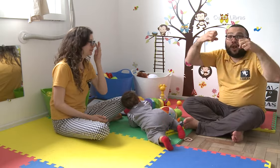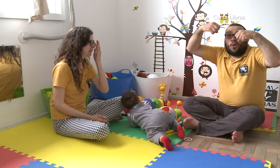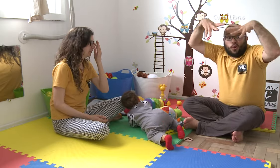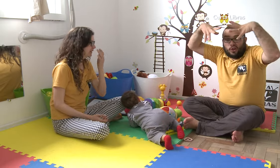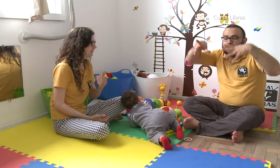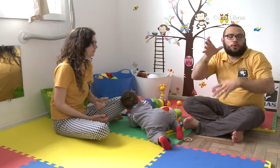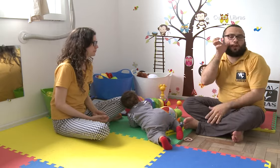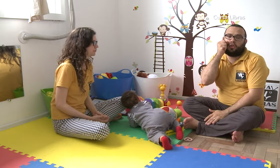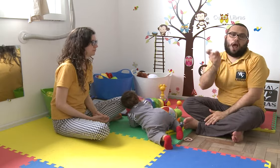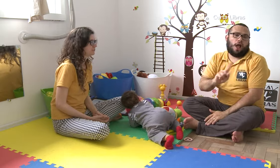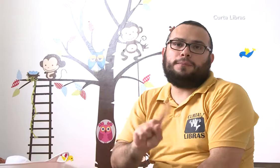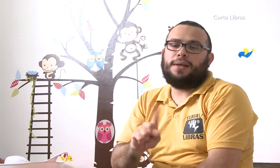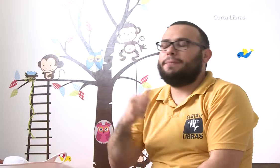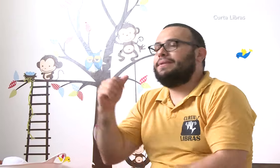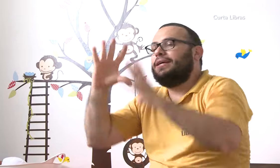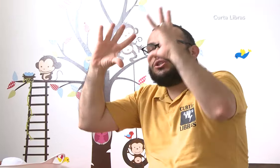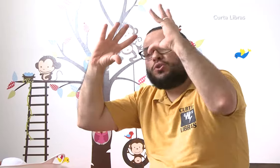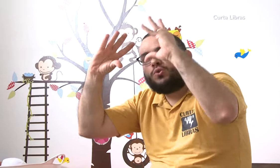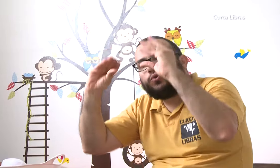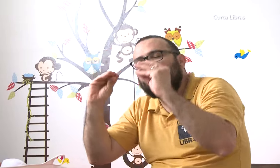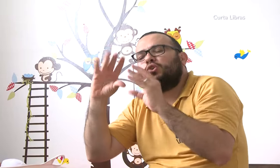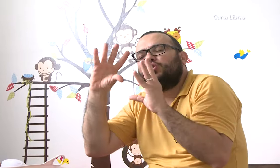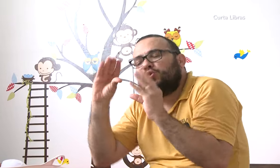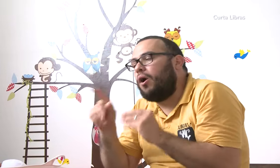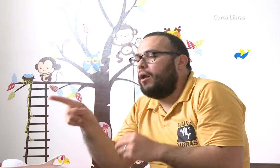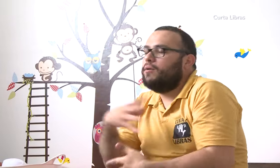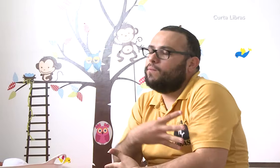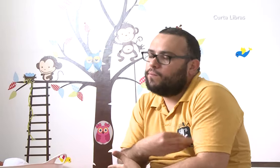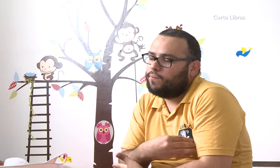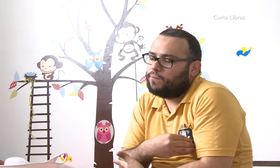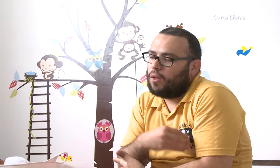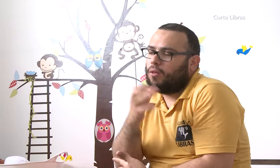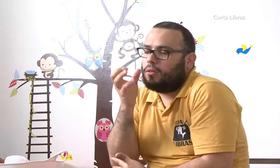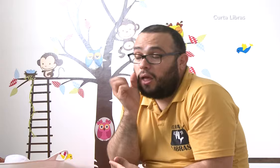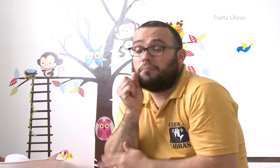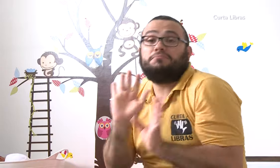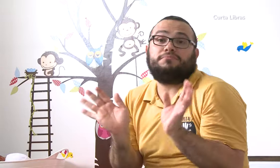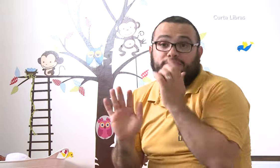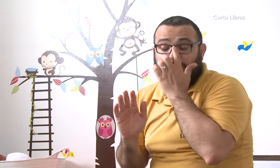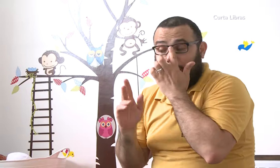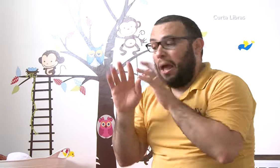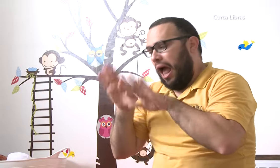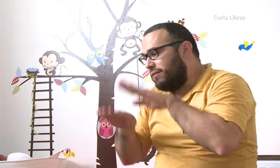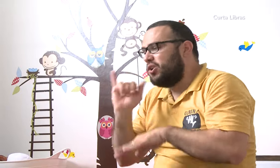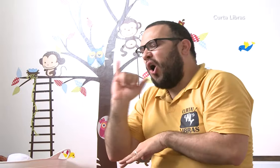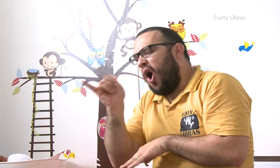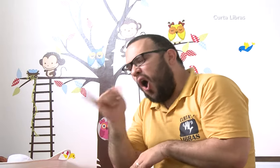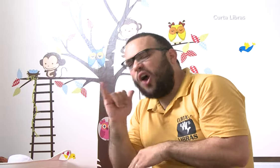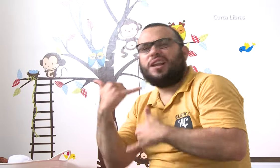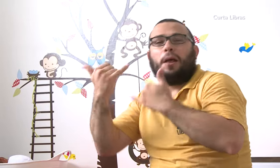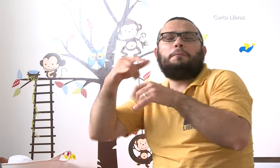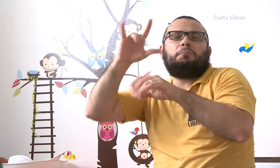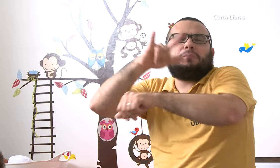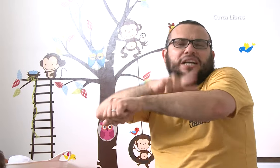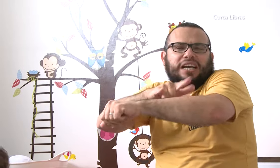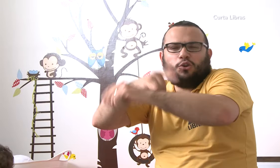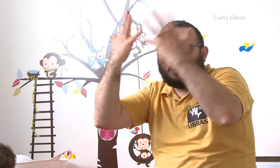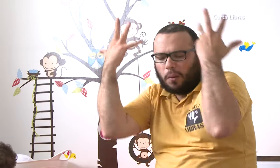acesa, ela não dorme. O ambiente precisa estar escuro, aí ela mama um pouquinho e dorme. Então às vezes a gente conta